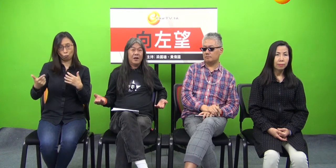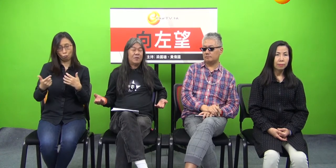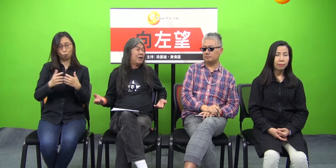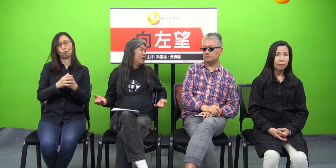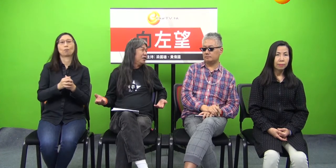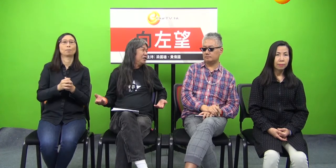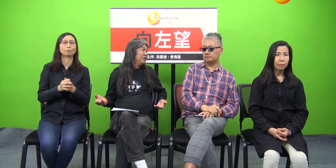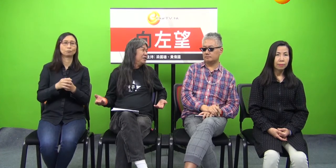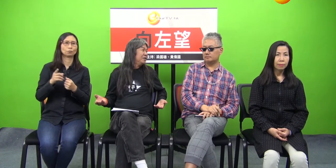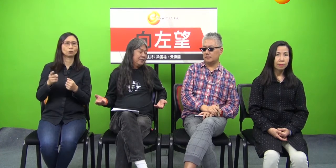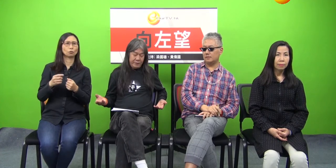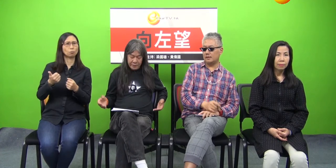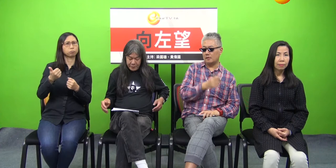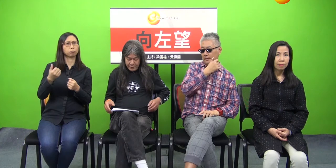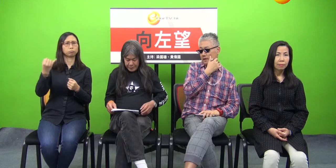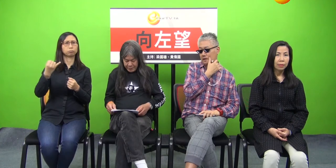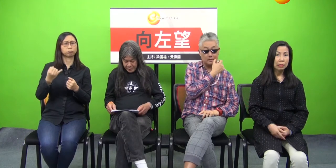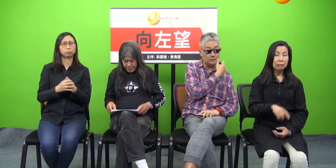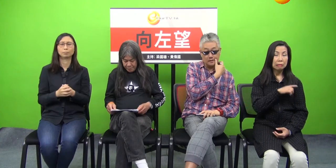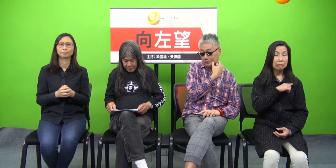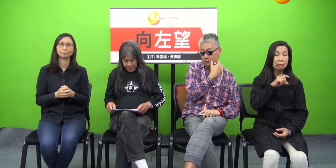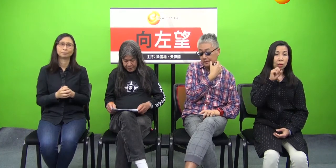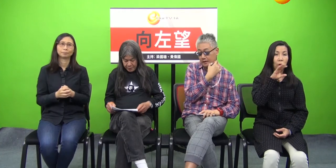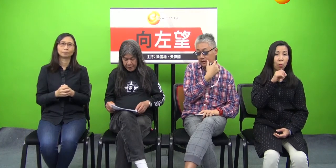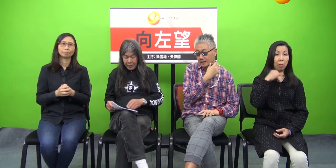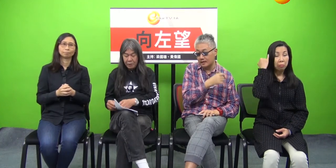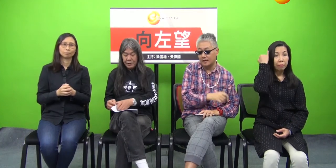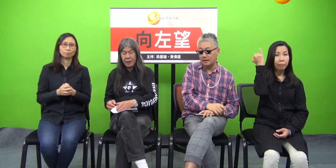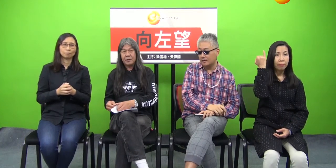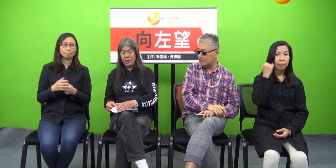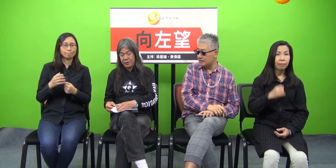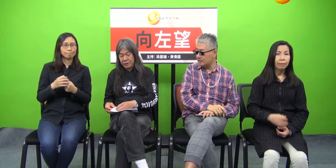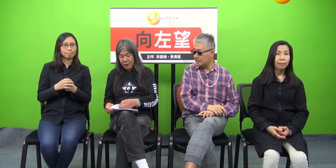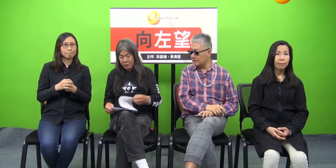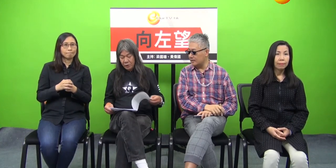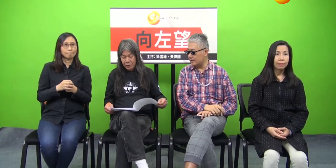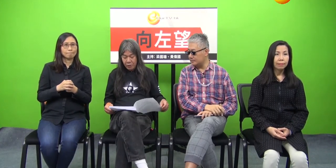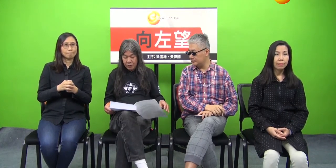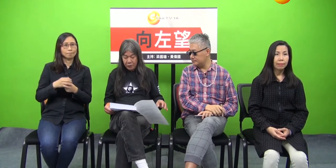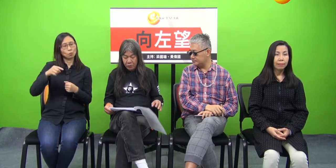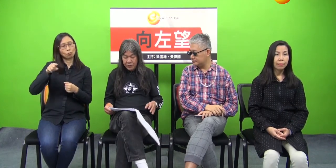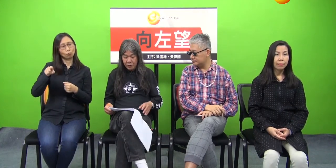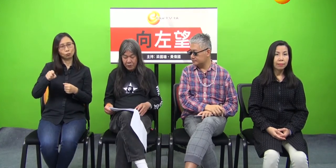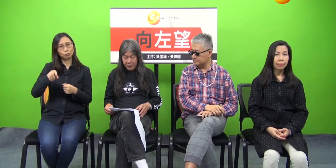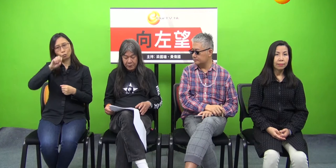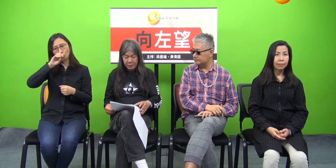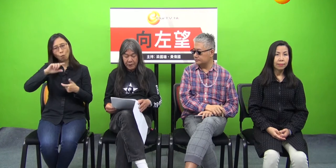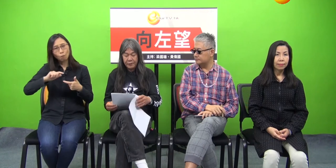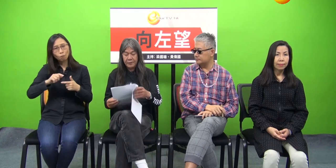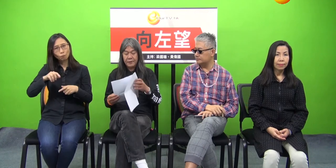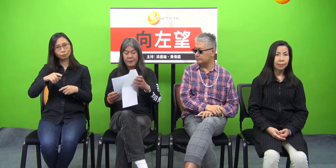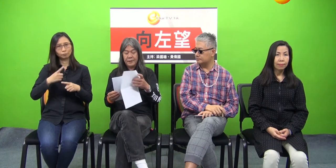即是合格的， 知不知道自己在說 什麼？知不知道？是的，很簡單，即是他這個說法就好笑的，是